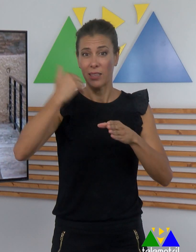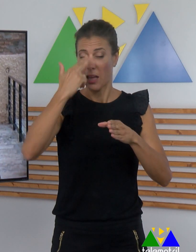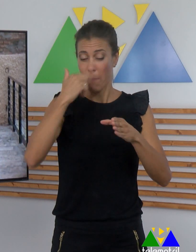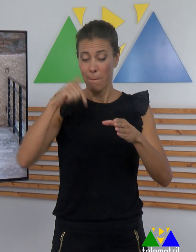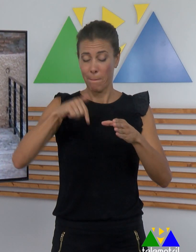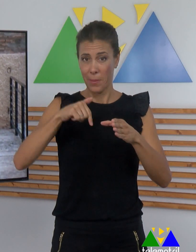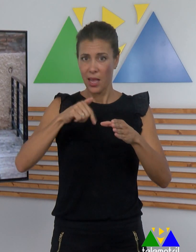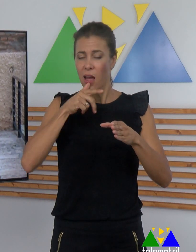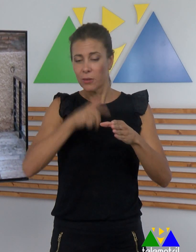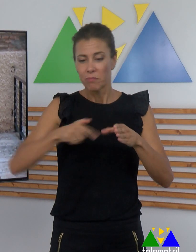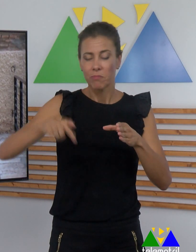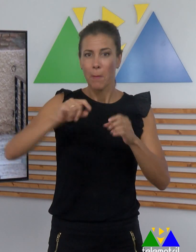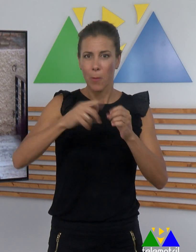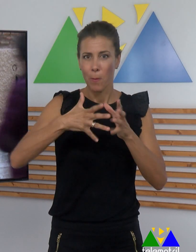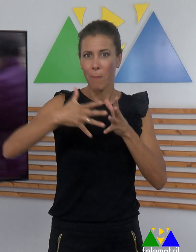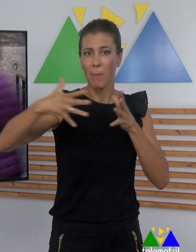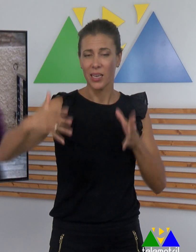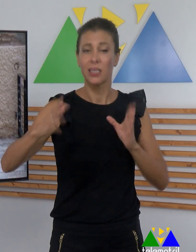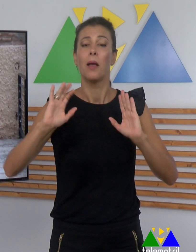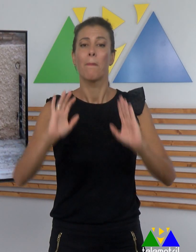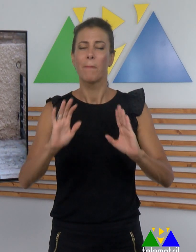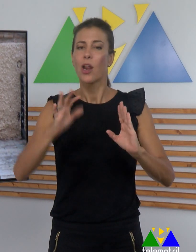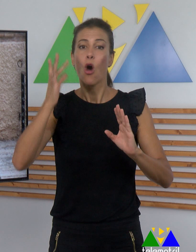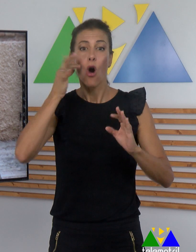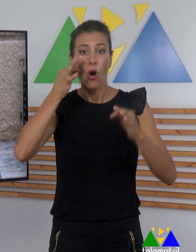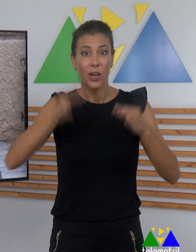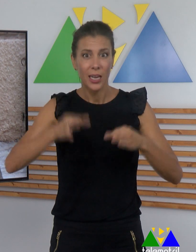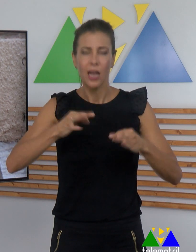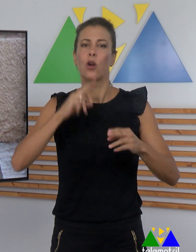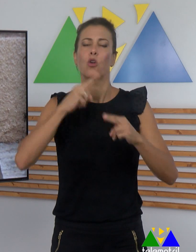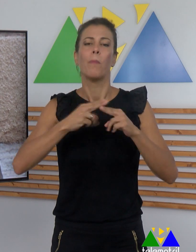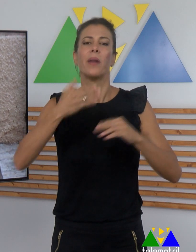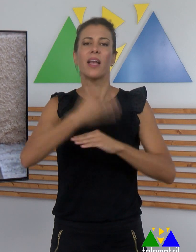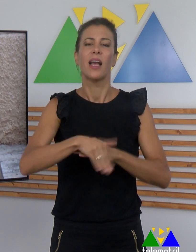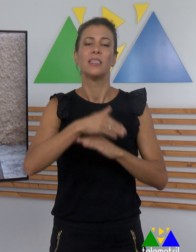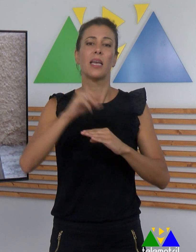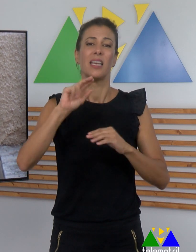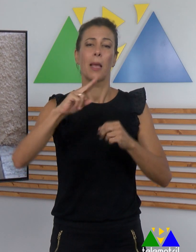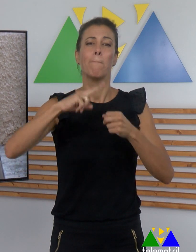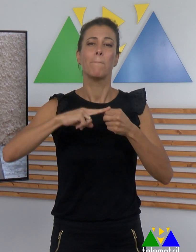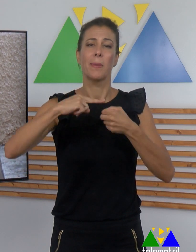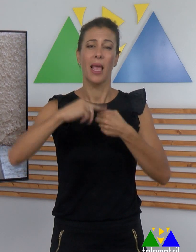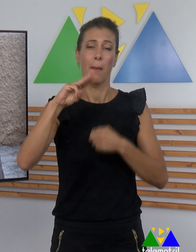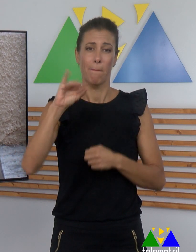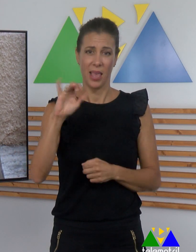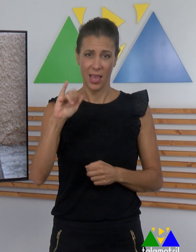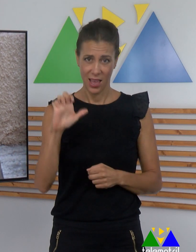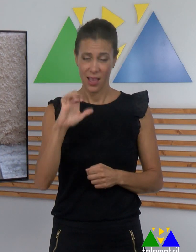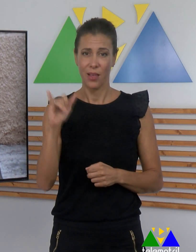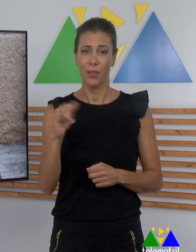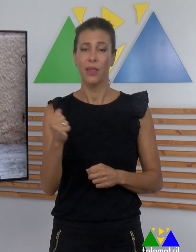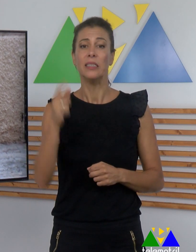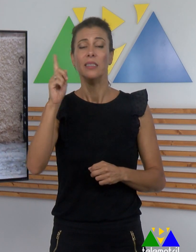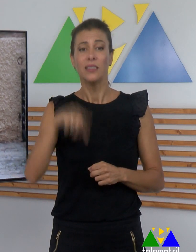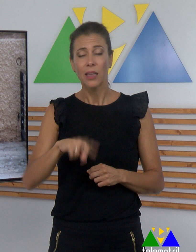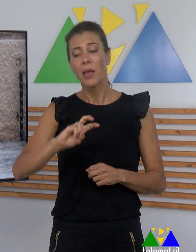empieza a conocerse como calle de sacristía, pero originariamente era la calle de la Pieza. Citar que en la calle Cardenal Belluga